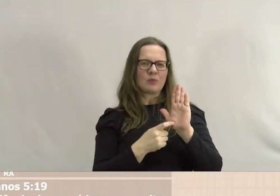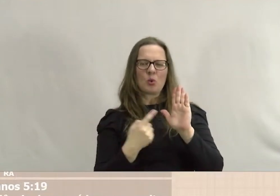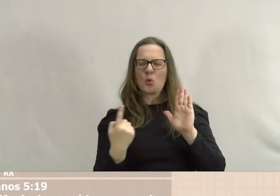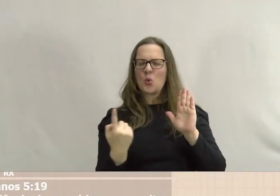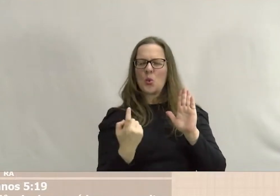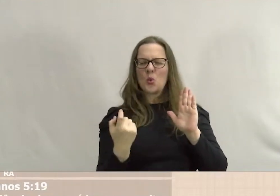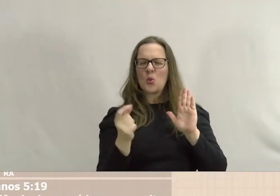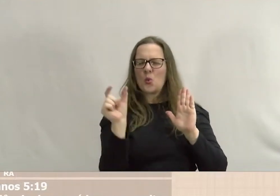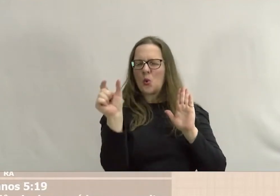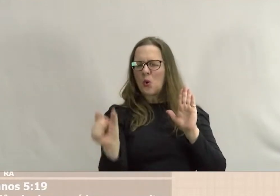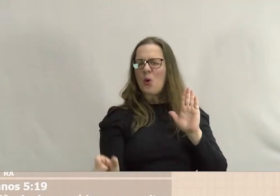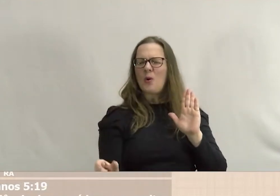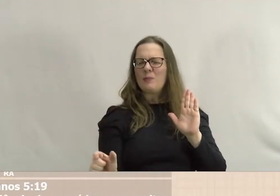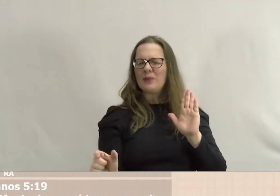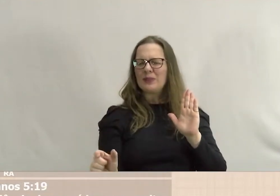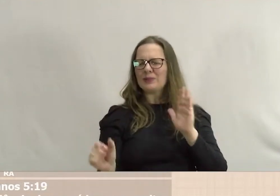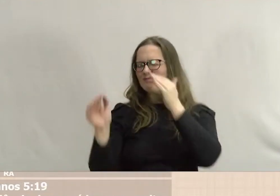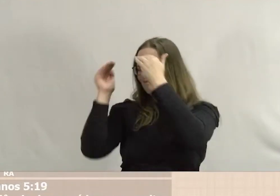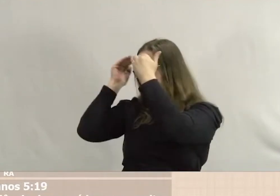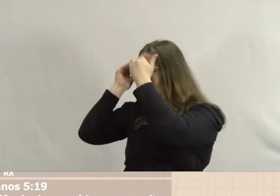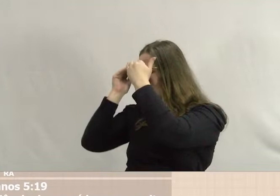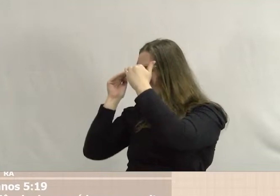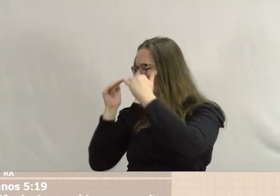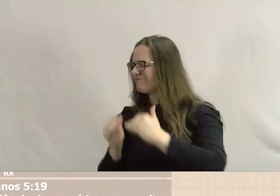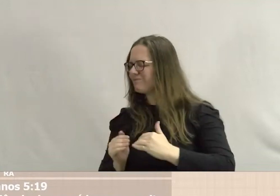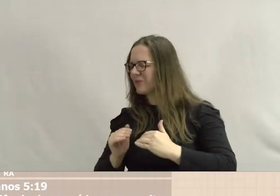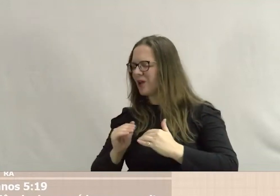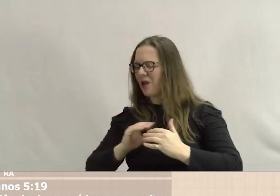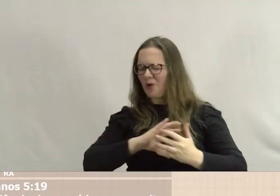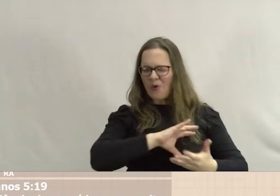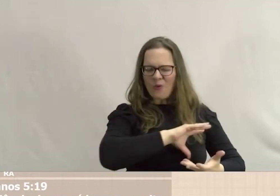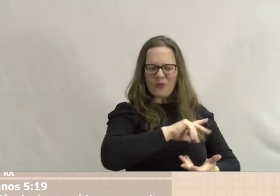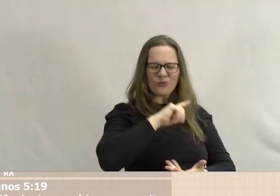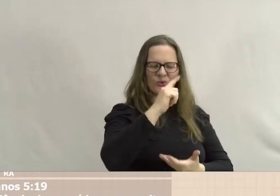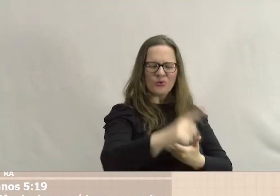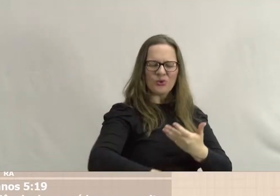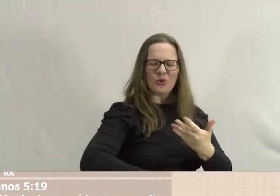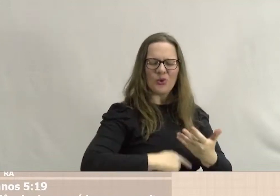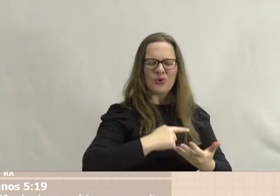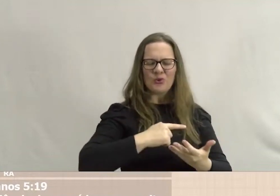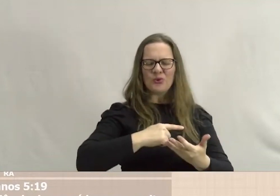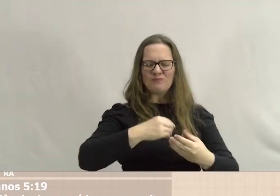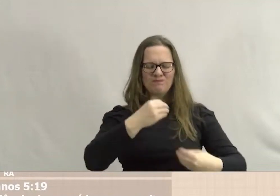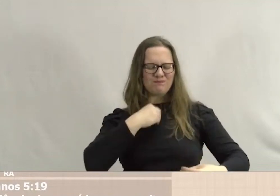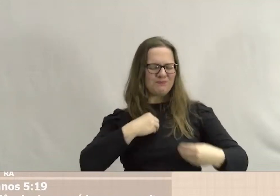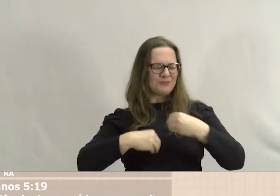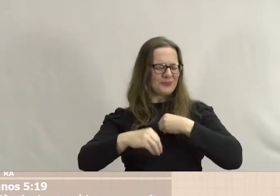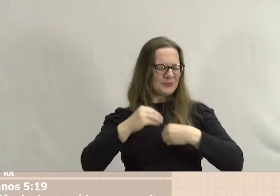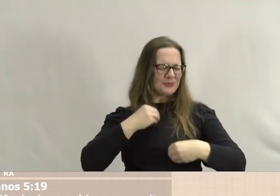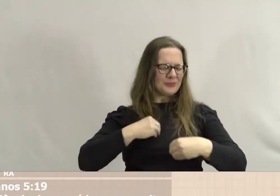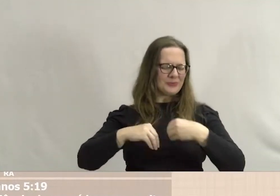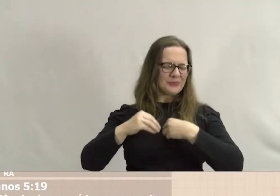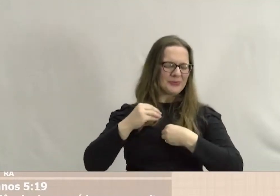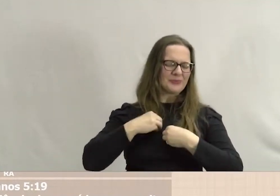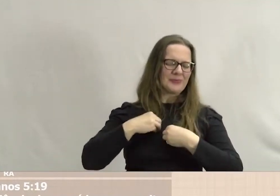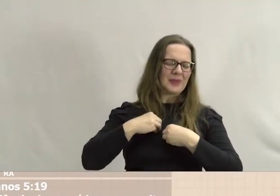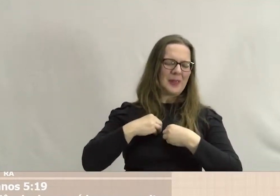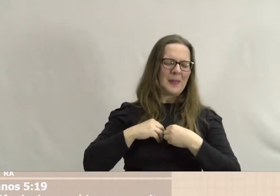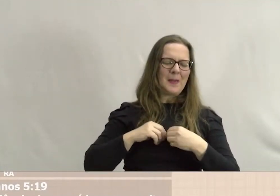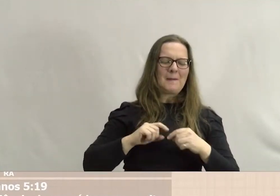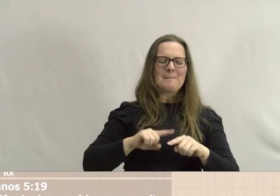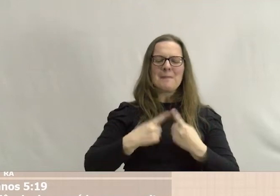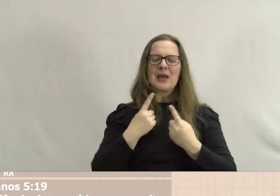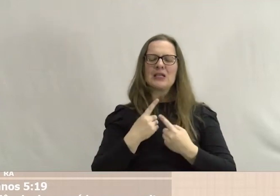de um só homem, muitos se tornaram pecadores, assim também por meio da obediência de um só, muitos se